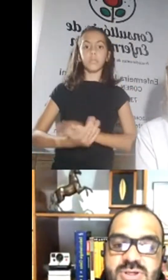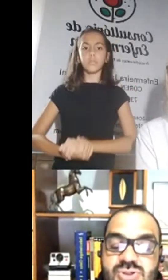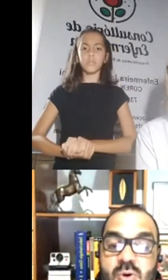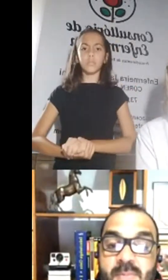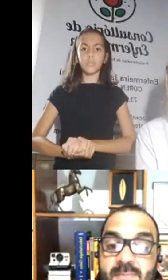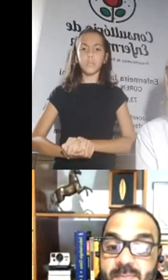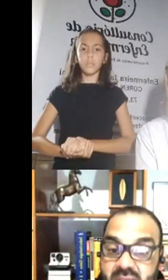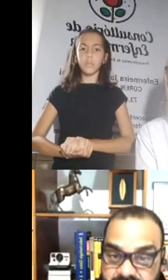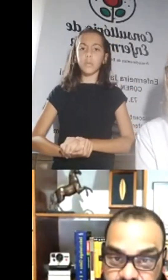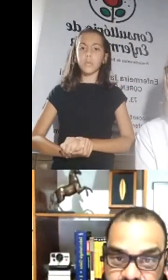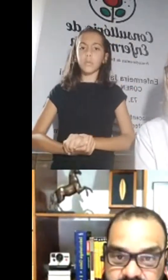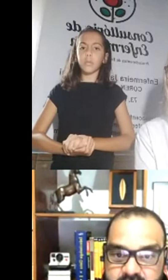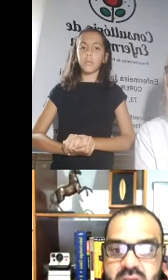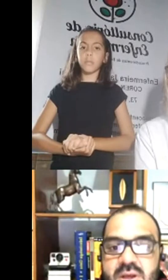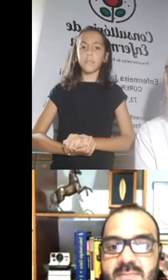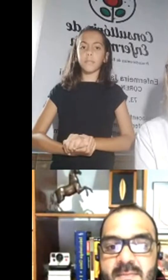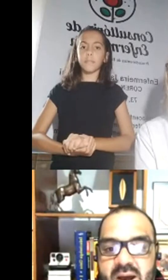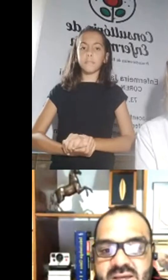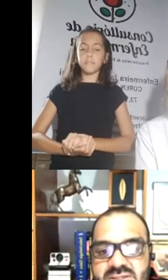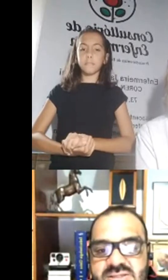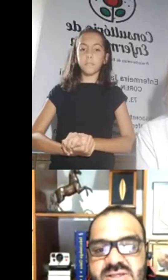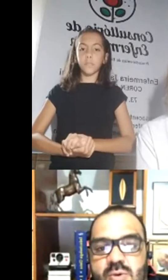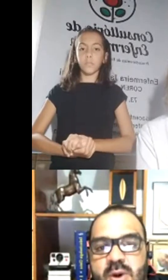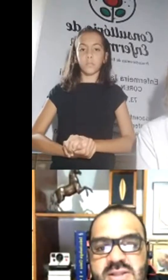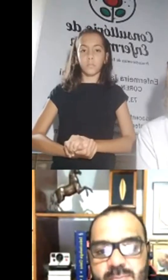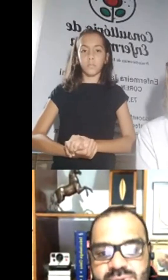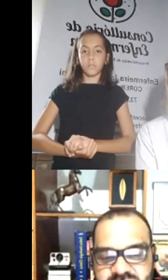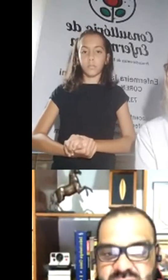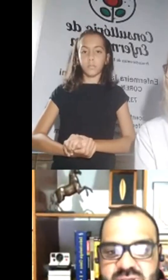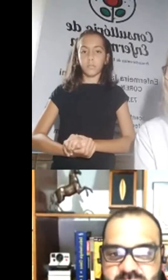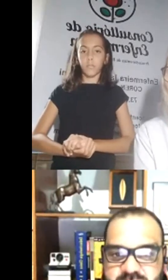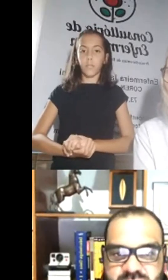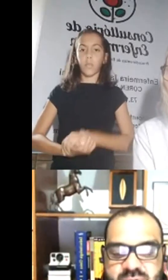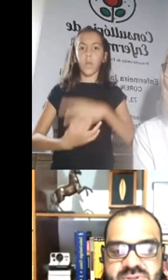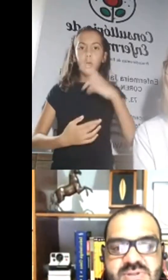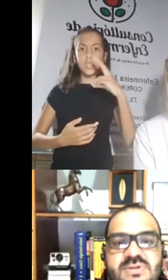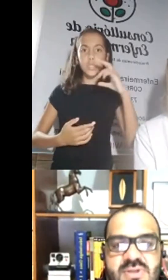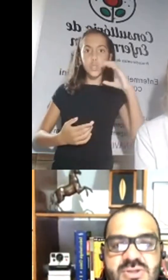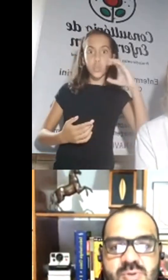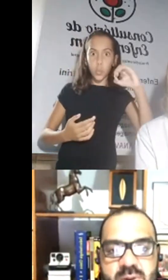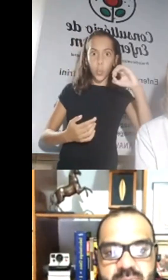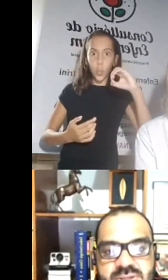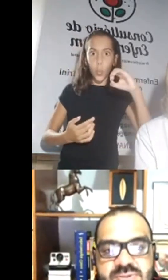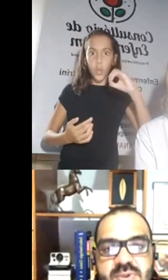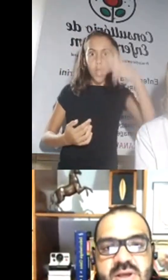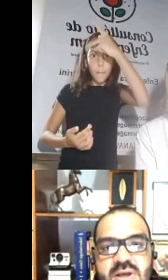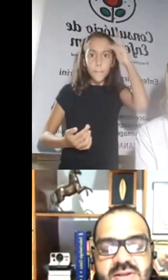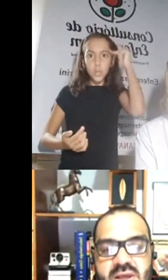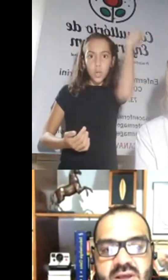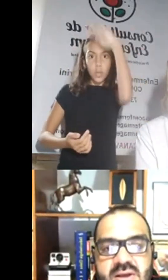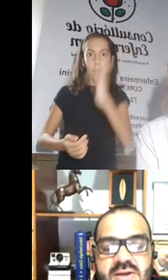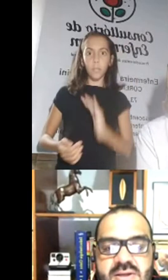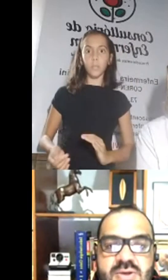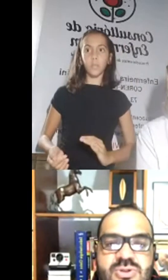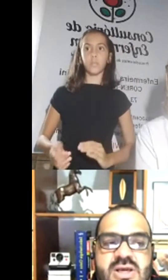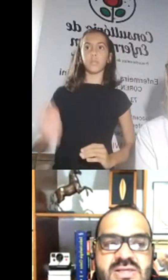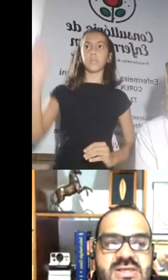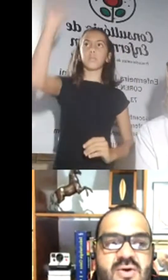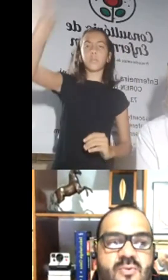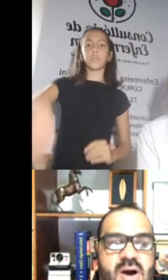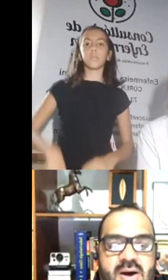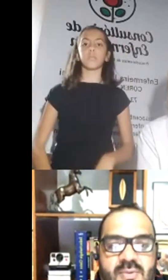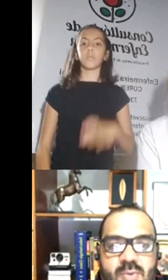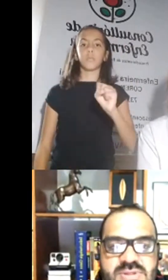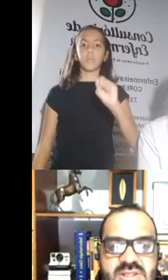sobre sobrepeso, mais de 50% das pessoas têm sobrepeso, né? Não chega a